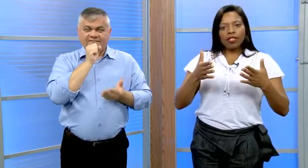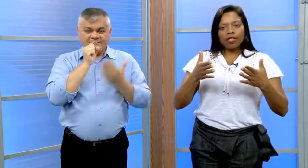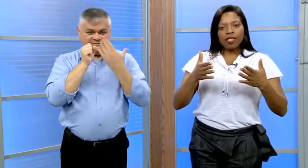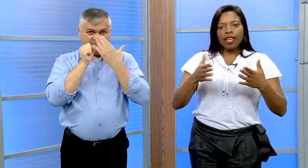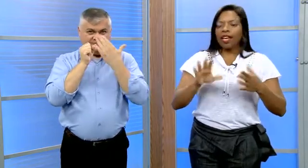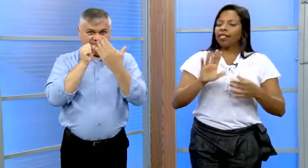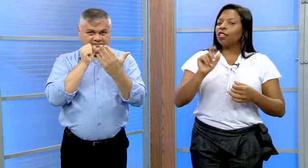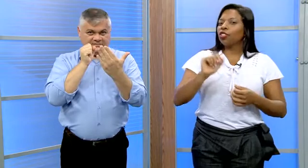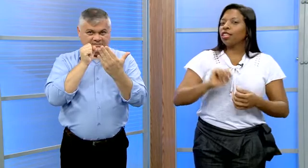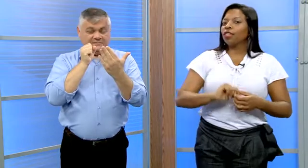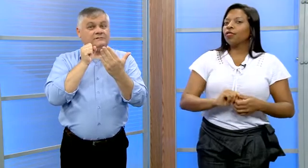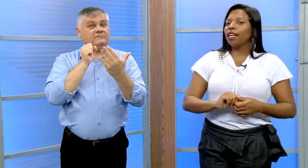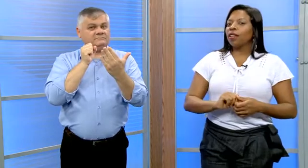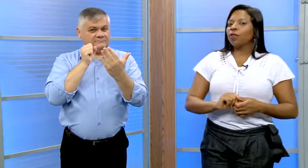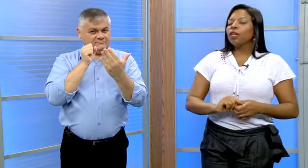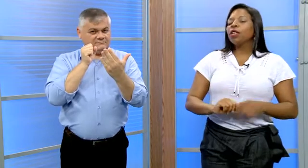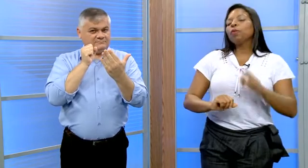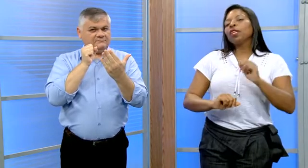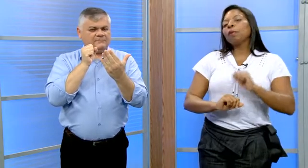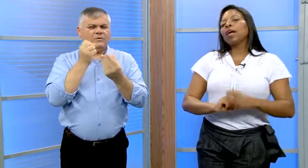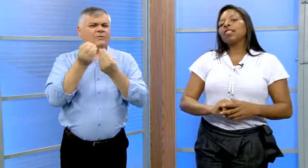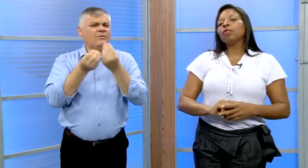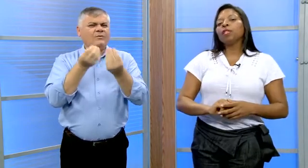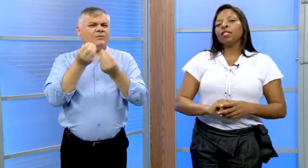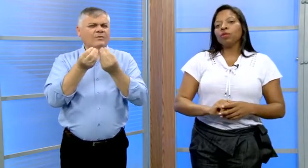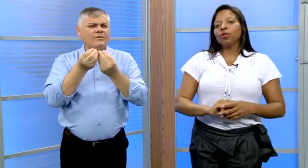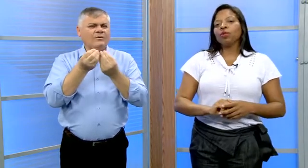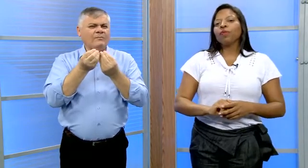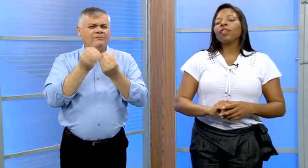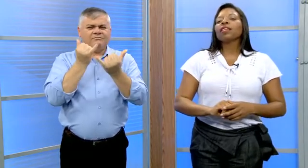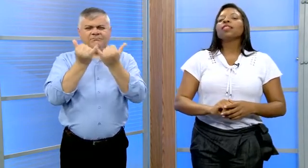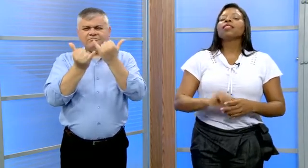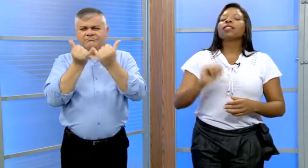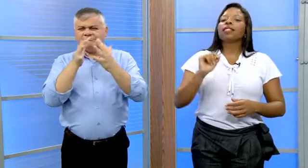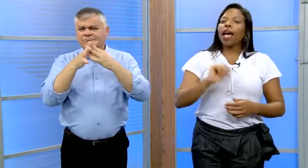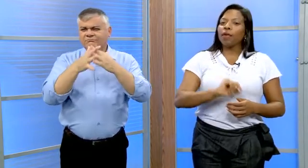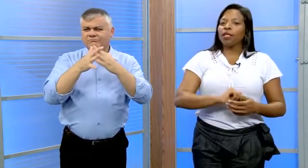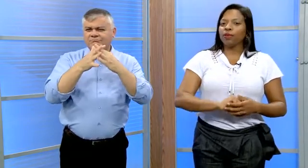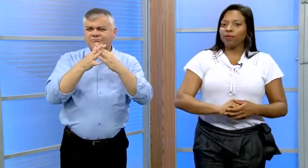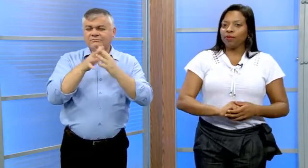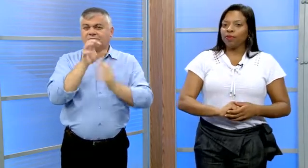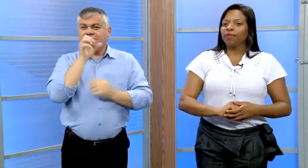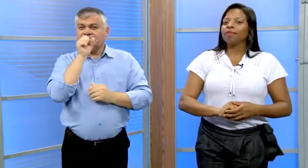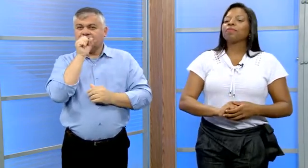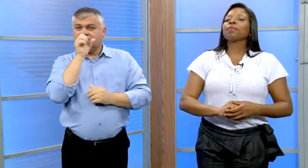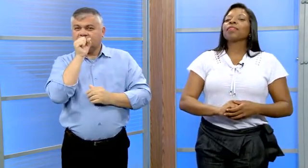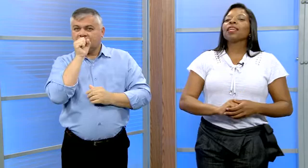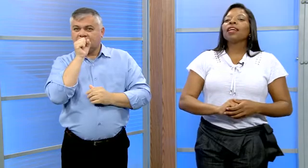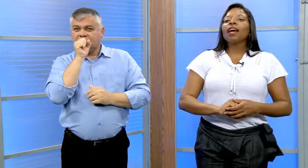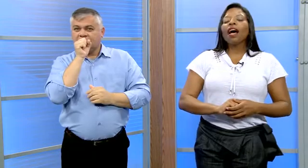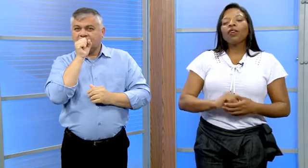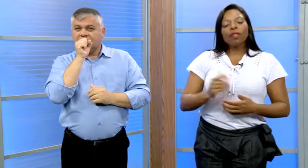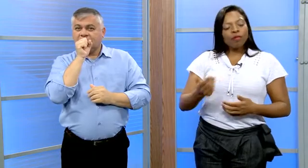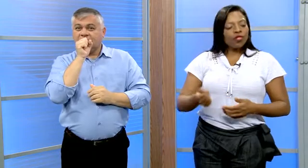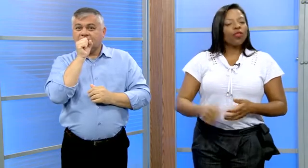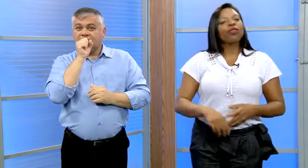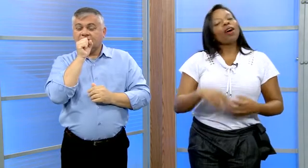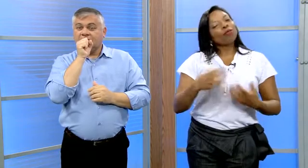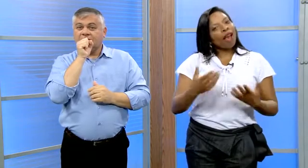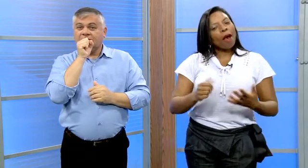frente. Essa é a dica que eu tenho. E por que pares mínimos? Sábado. Agora, professor Ronaldo,